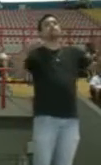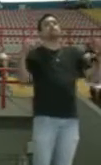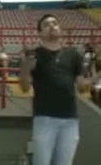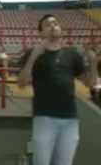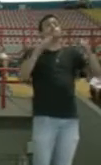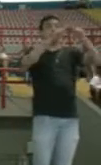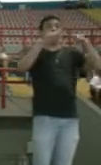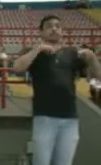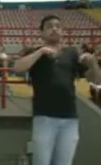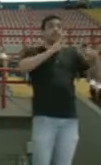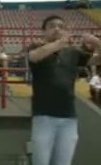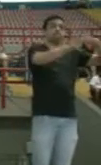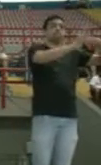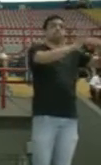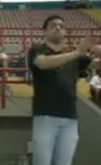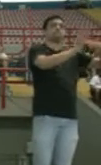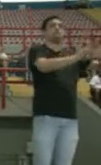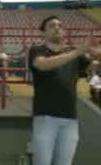agora? Agora tem a